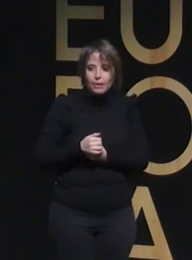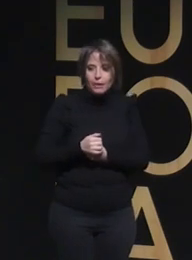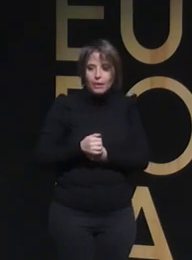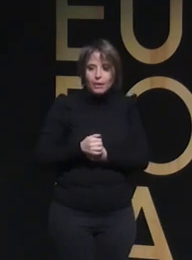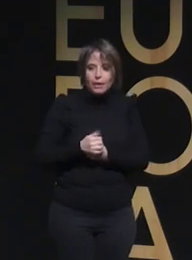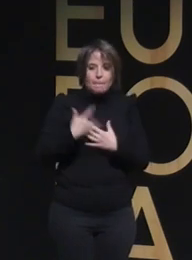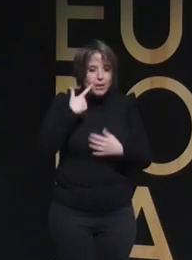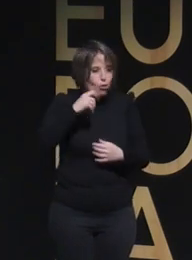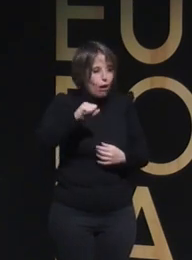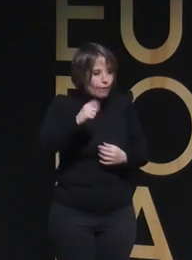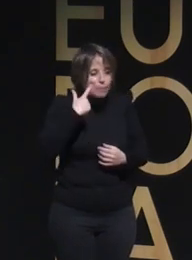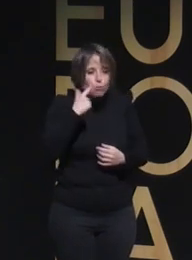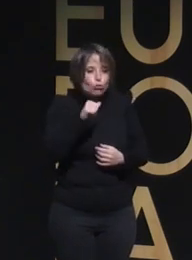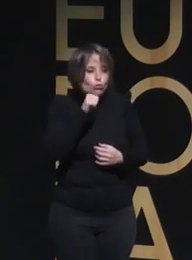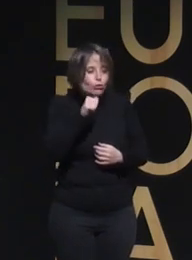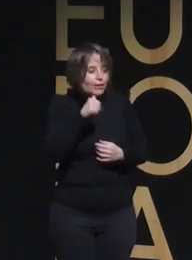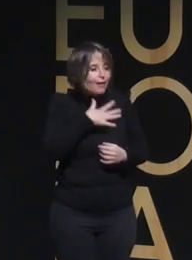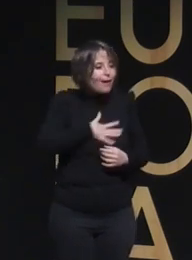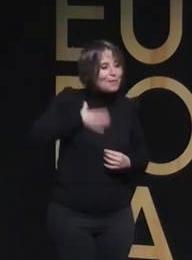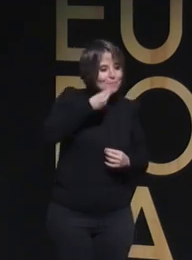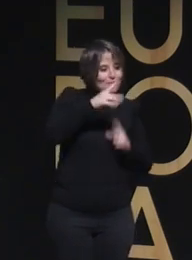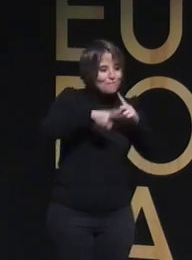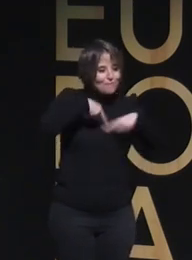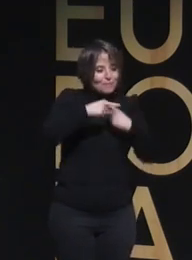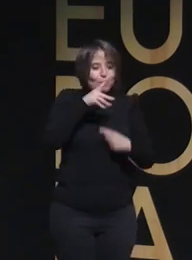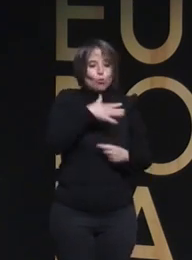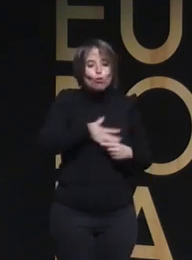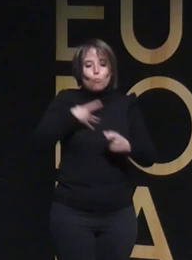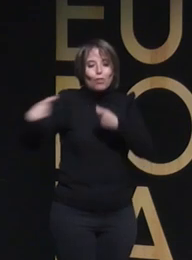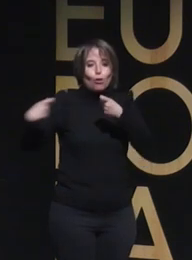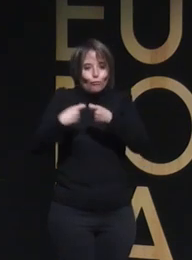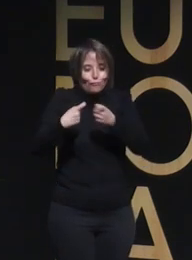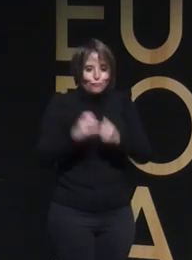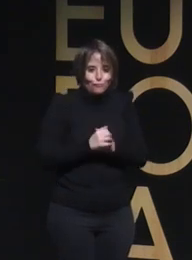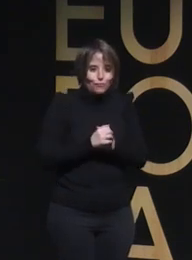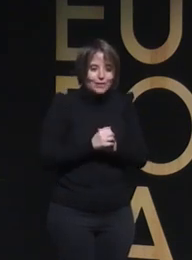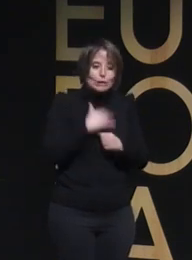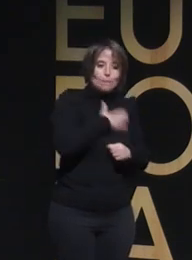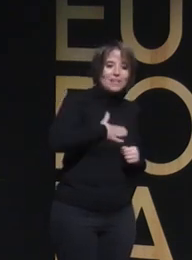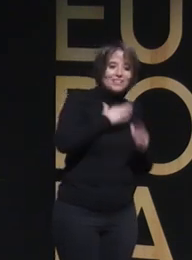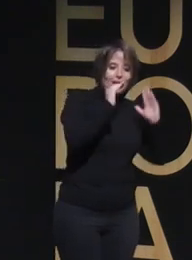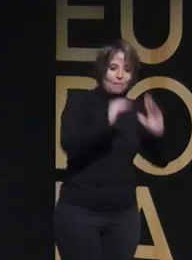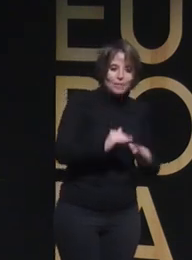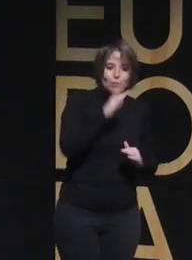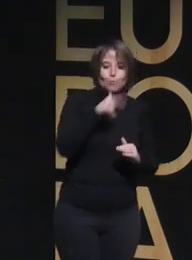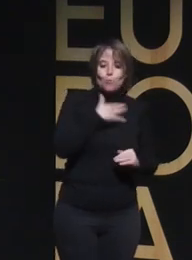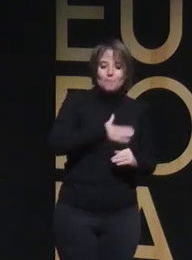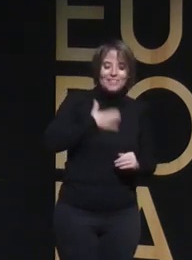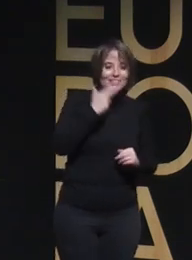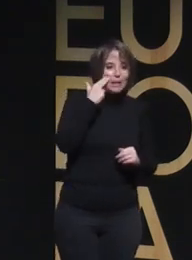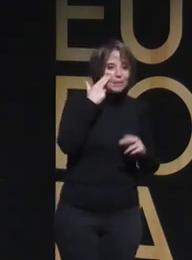Pero adrede, ¿por qué no tolera el buen rollo en familia? Porque está más cómoda en el conflicto que en el bienestar. ¿Por qué? Porque el bienestar tiene miedo que se